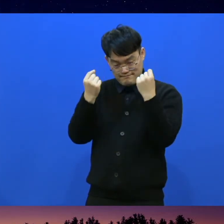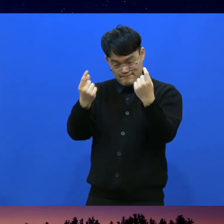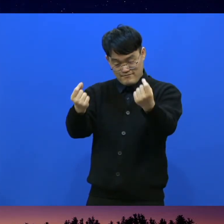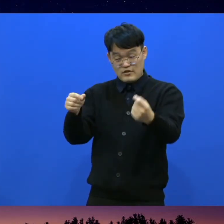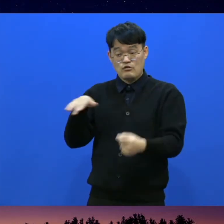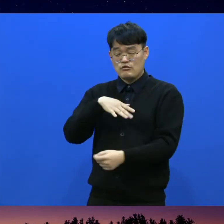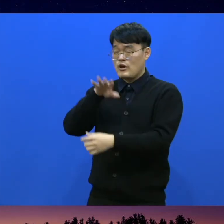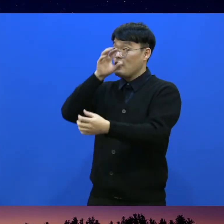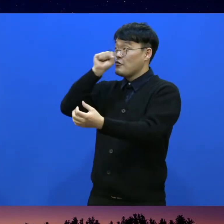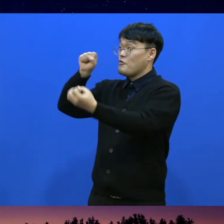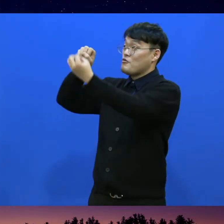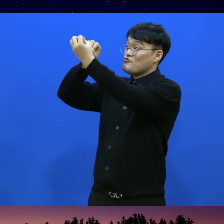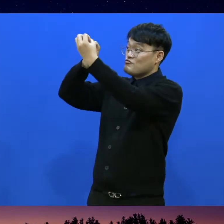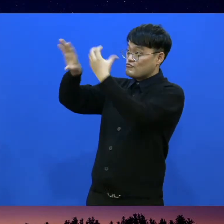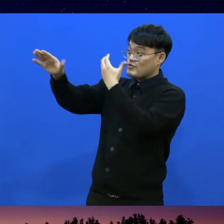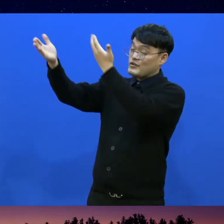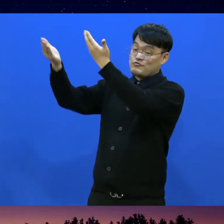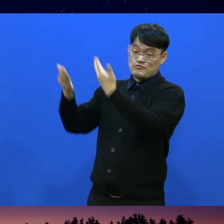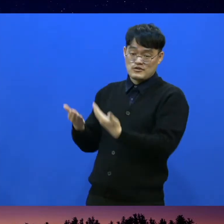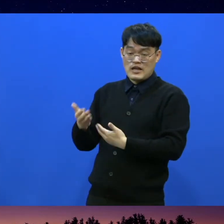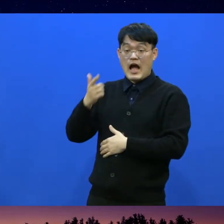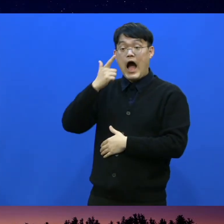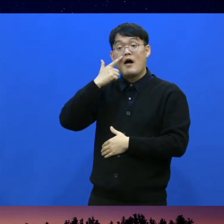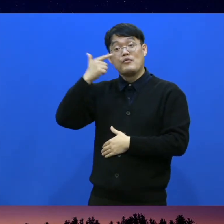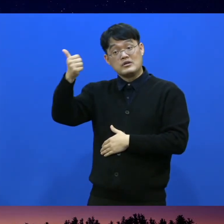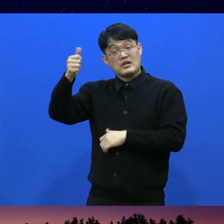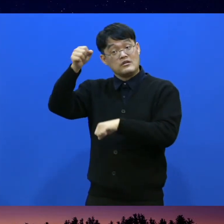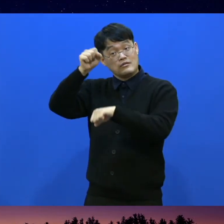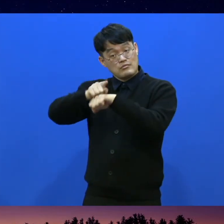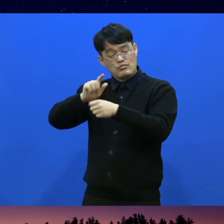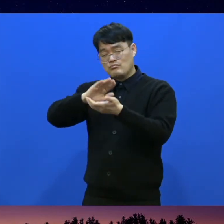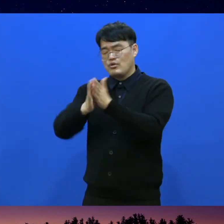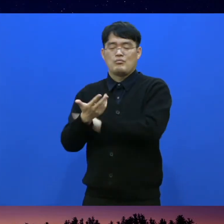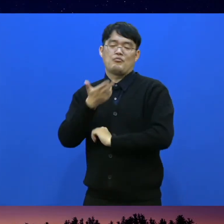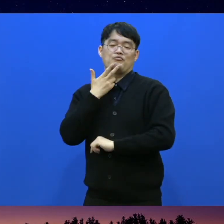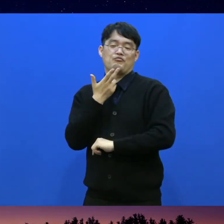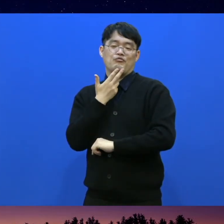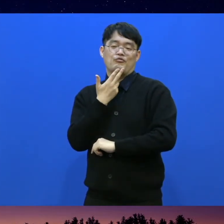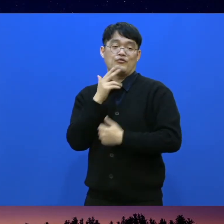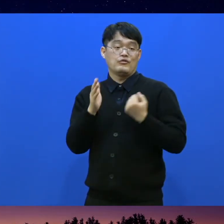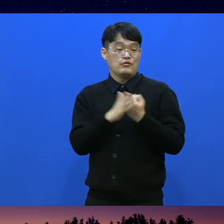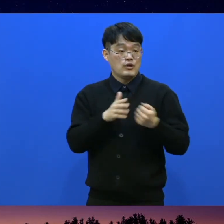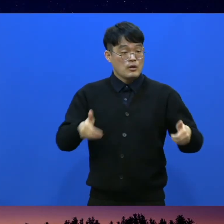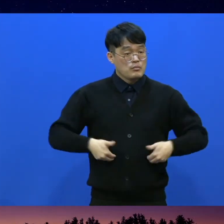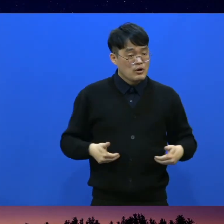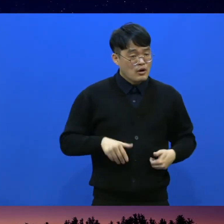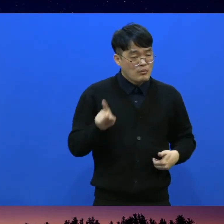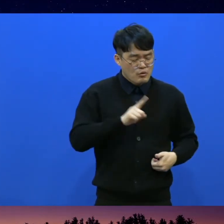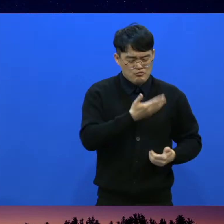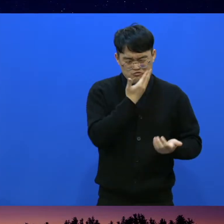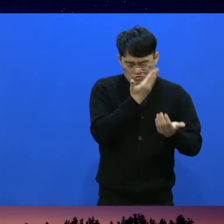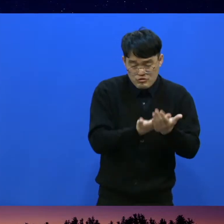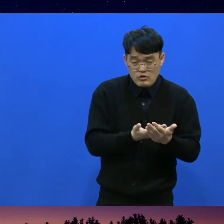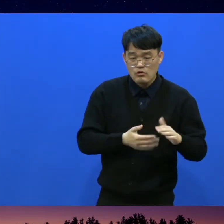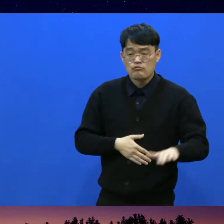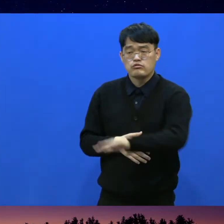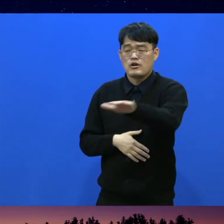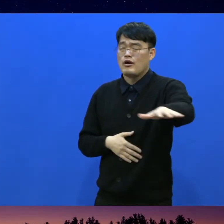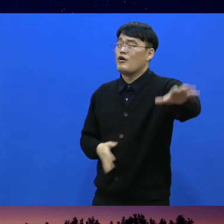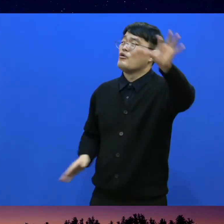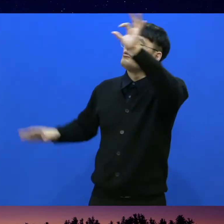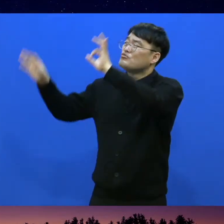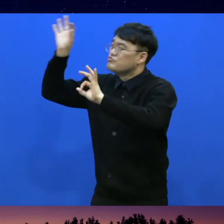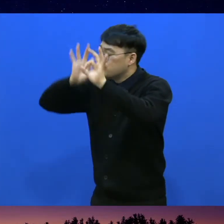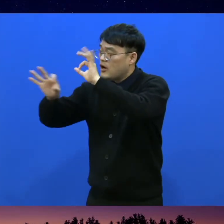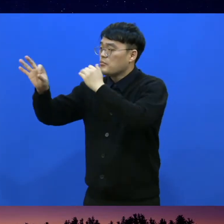주시고자 하시는 그 아버지의 성품은 변함이 없는 것이. 그래서 우리에게 필요한 건 뭘까요? 중요한 것은 구해야 하는 것입니다.